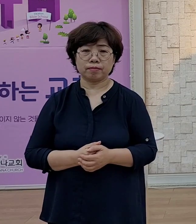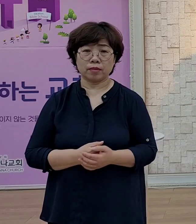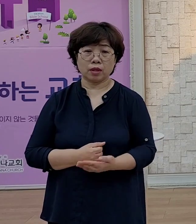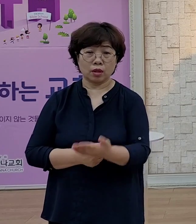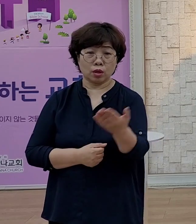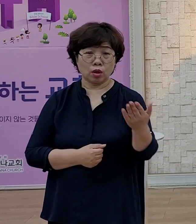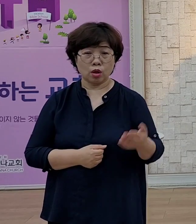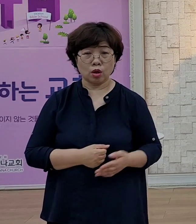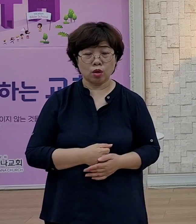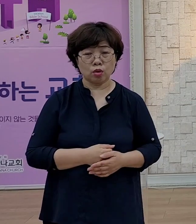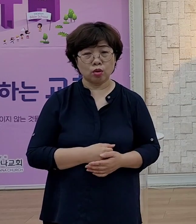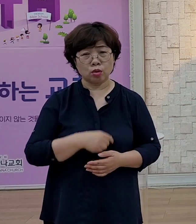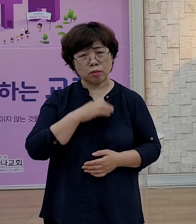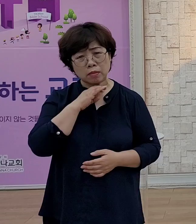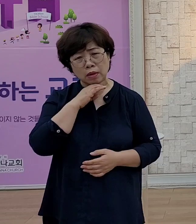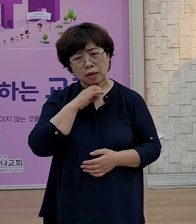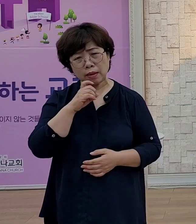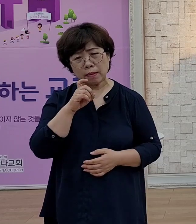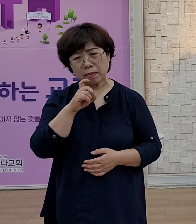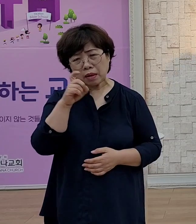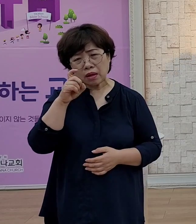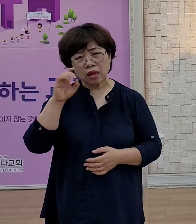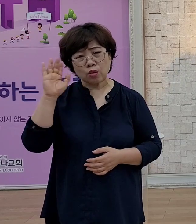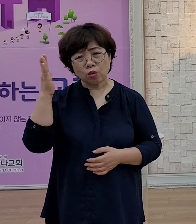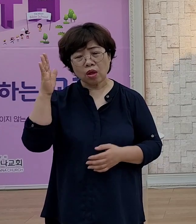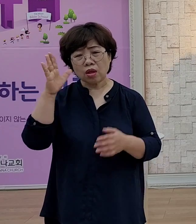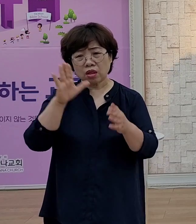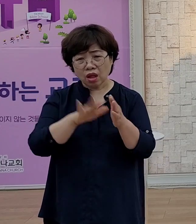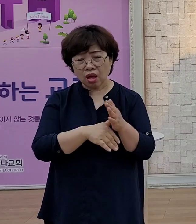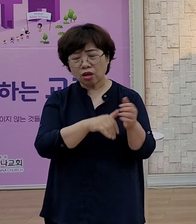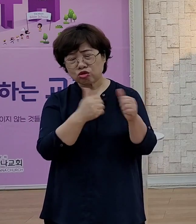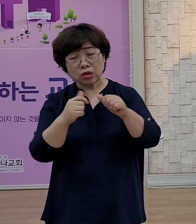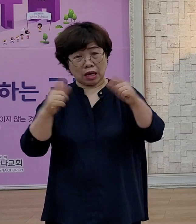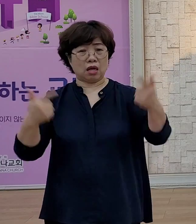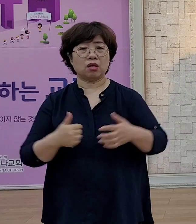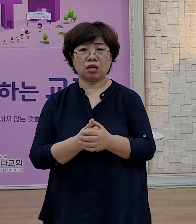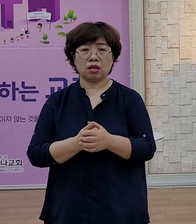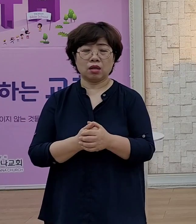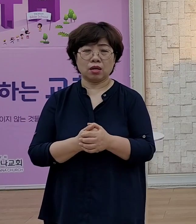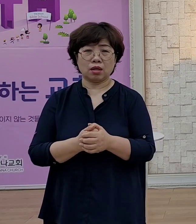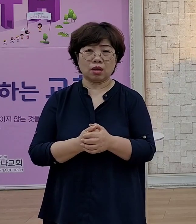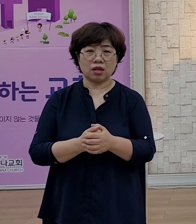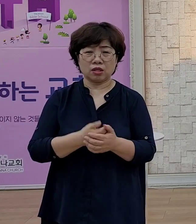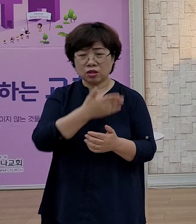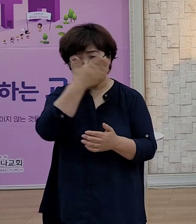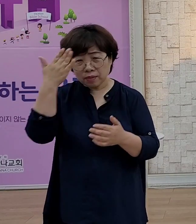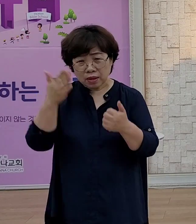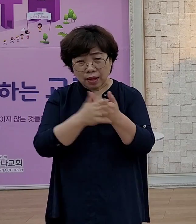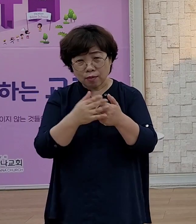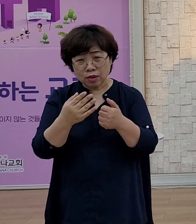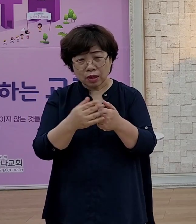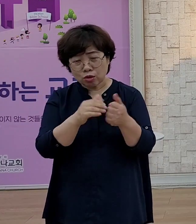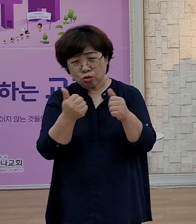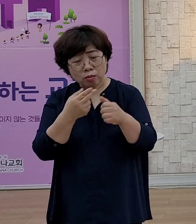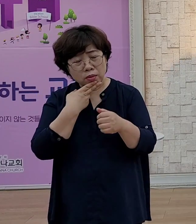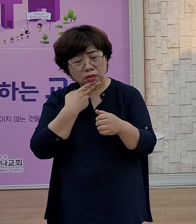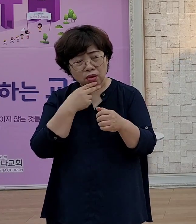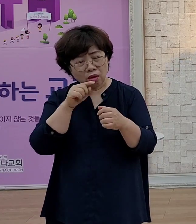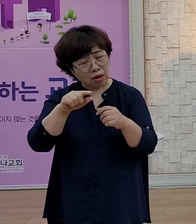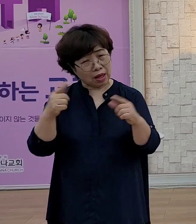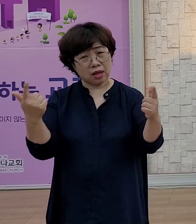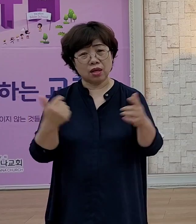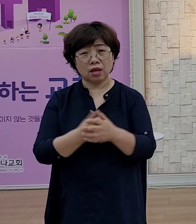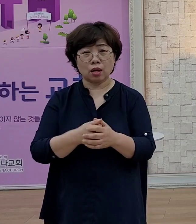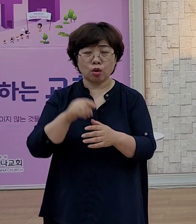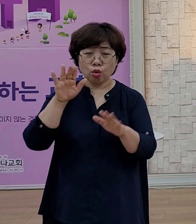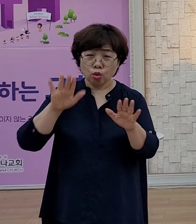여러분 나이가 100살 가까이 오면 죽는 게 아니고요. 이제 뭐 나이 20살이라 팔팔해서 안 죽는 게 아니고요. 내가 오늘 죽을지